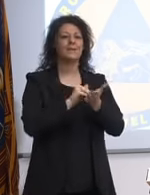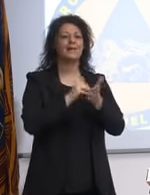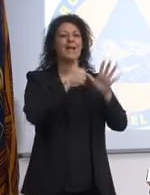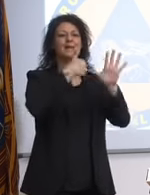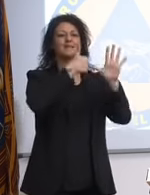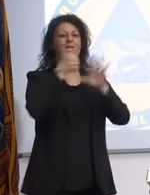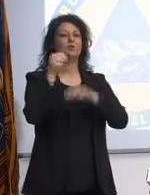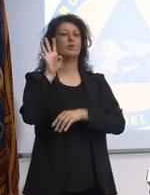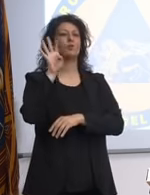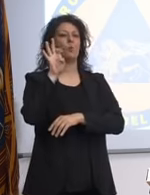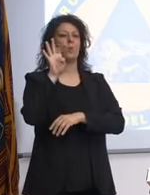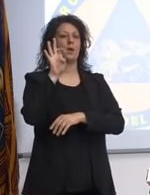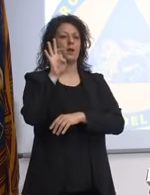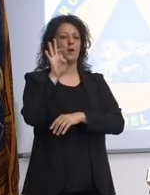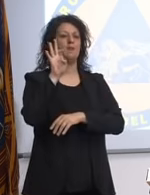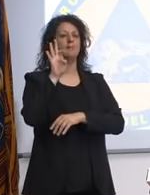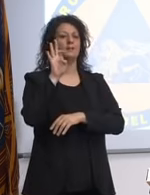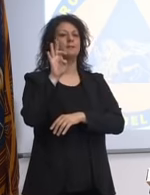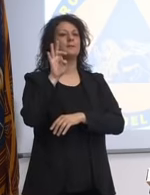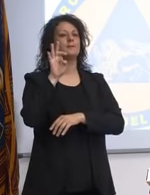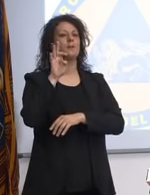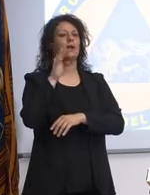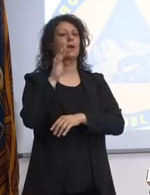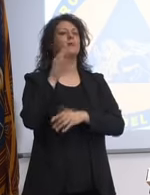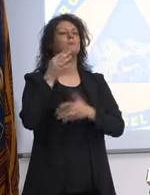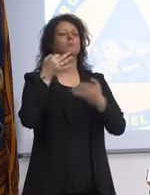60.932.640,